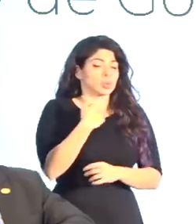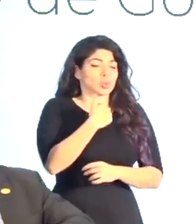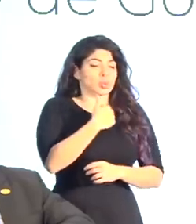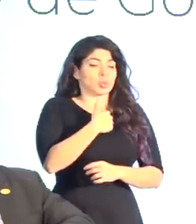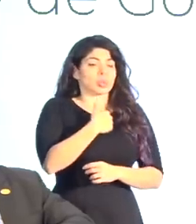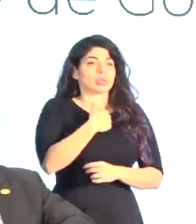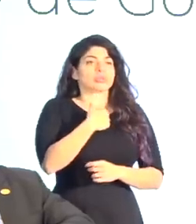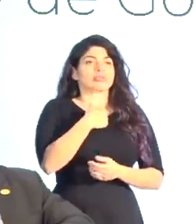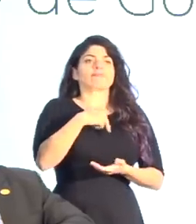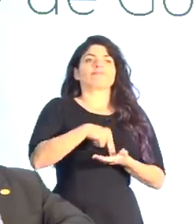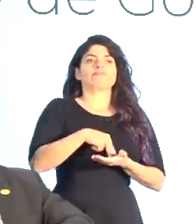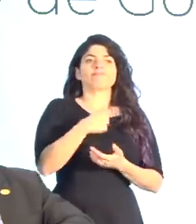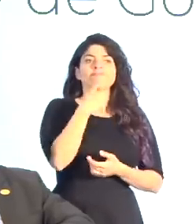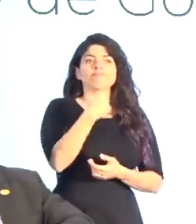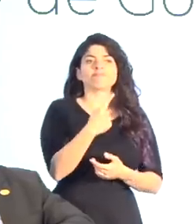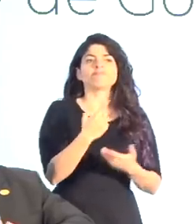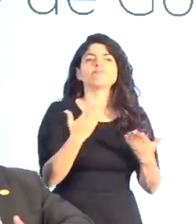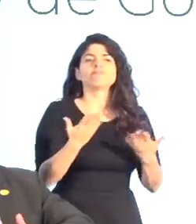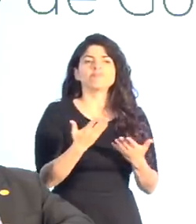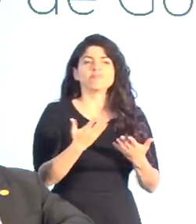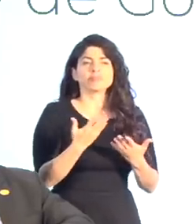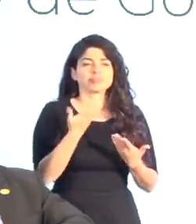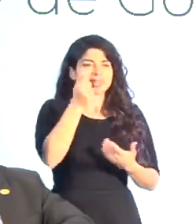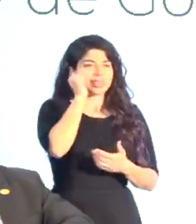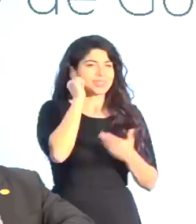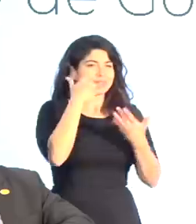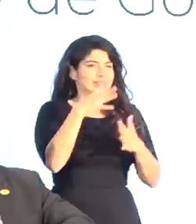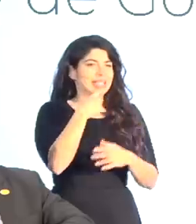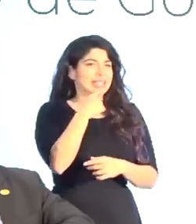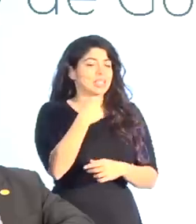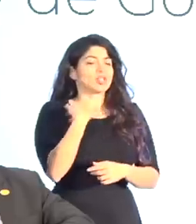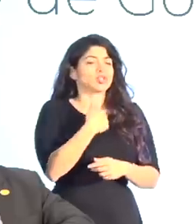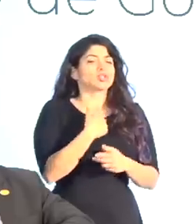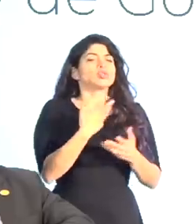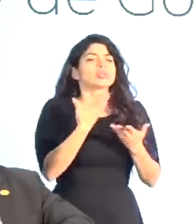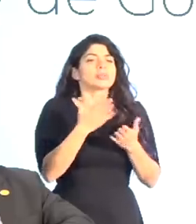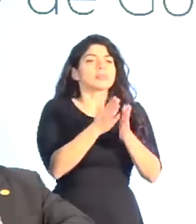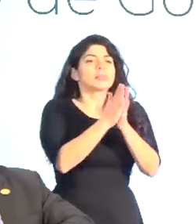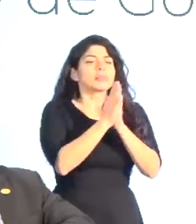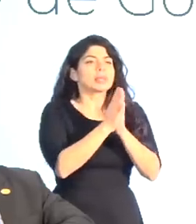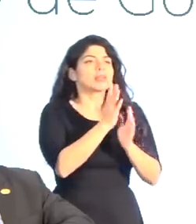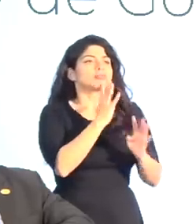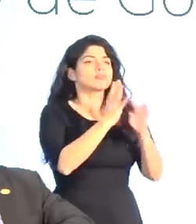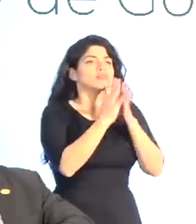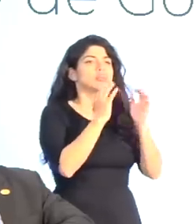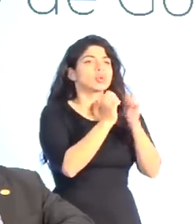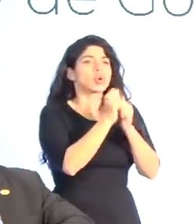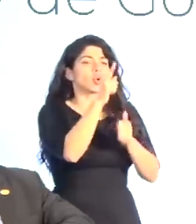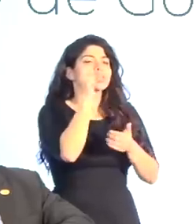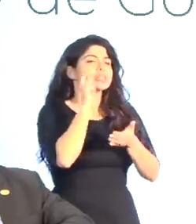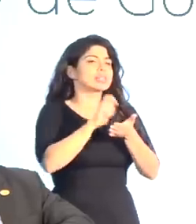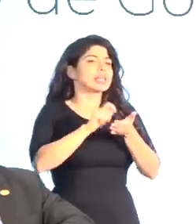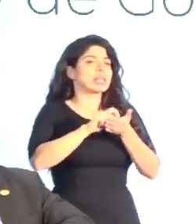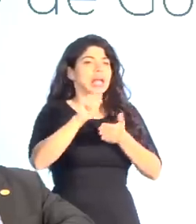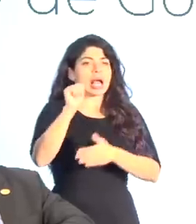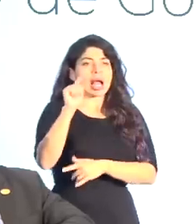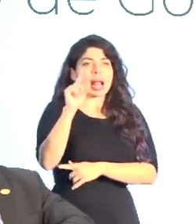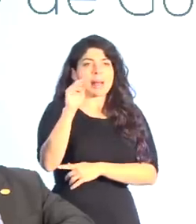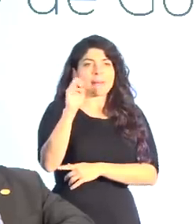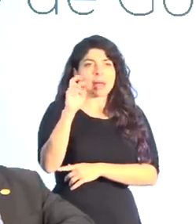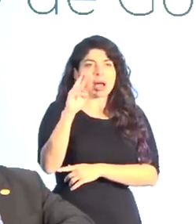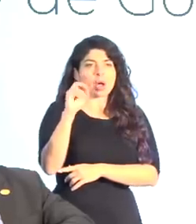ha sido, y lo manifesté ayer, fue conversar con el secretario Almagro sobre la situación